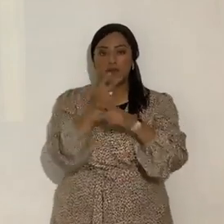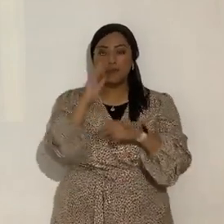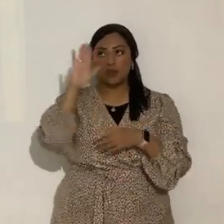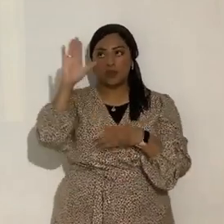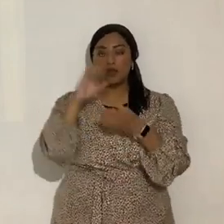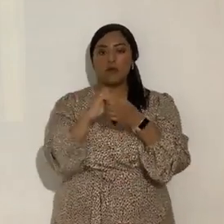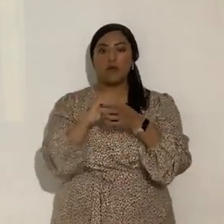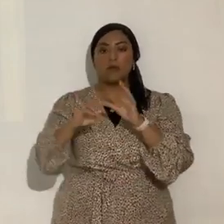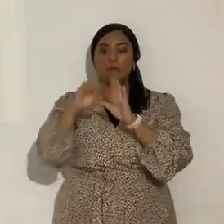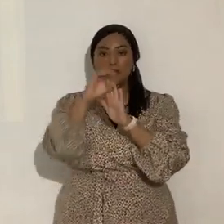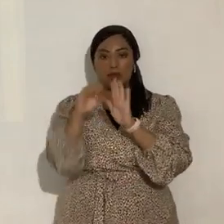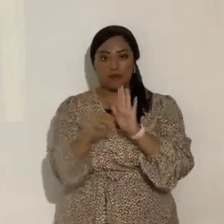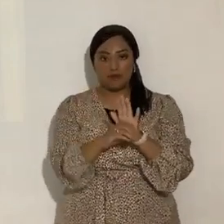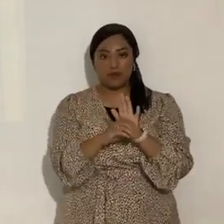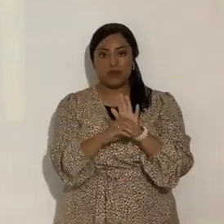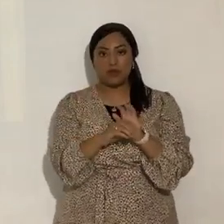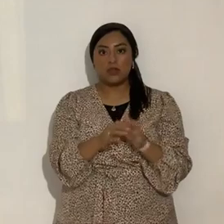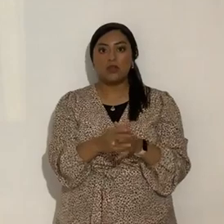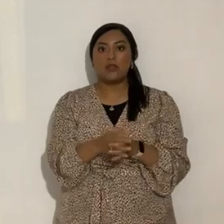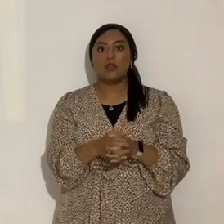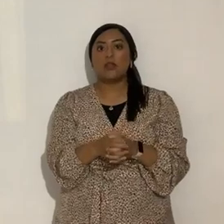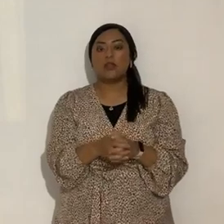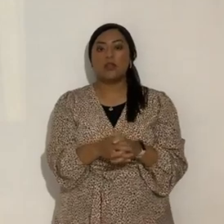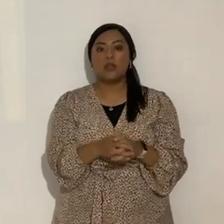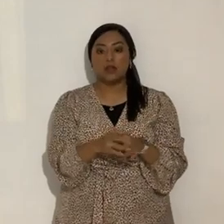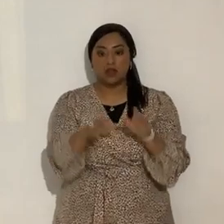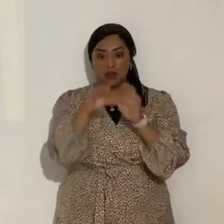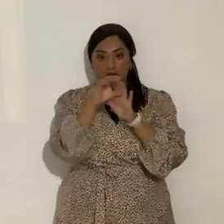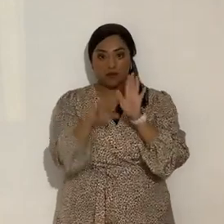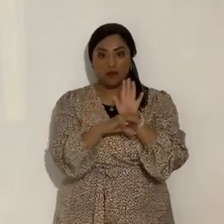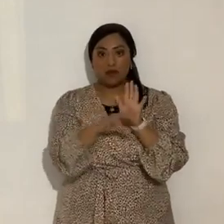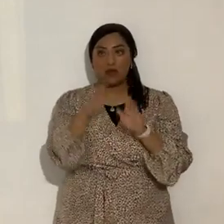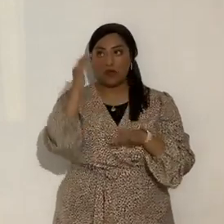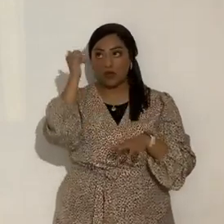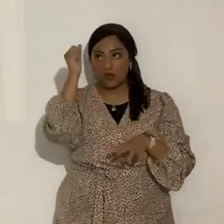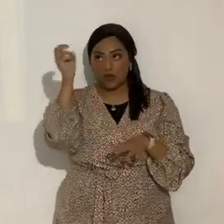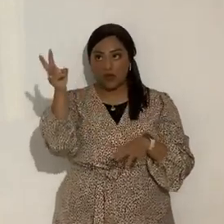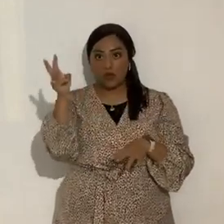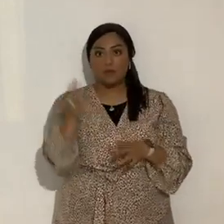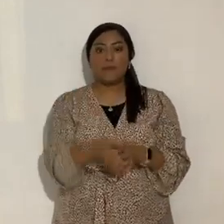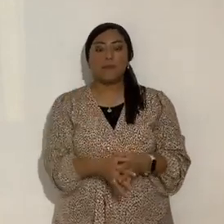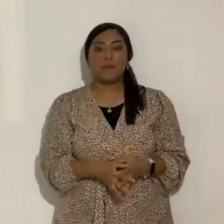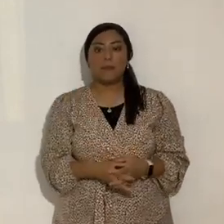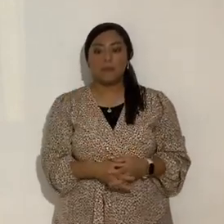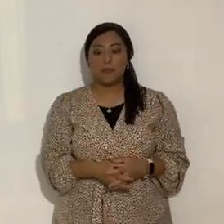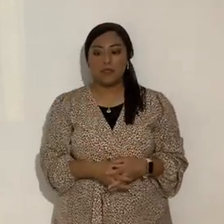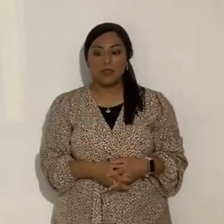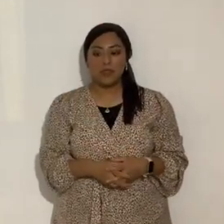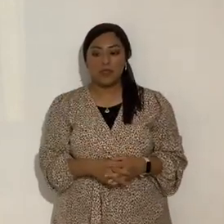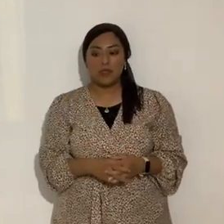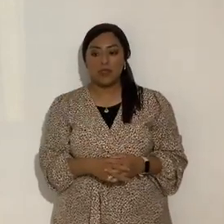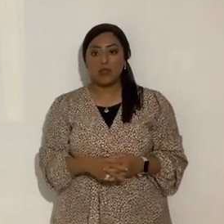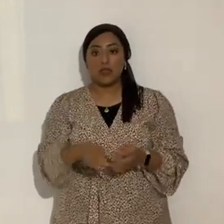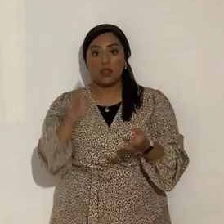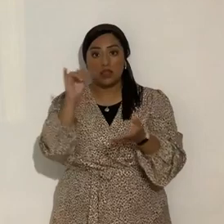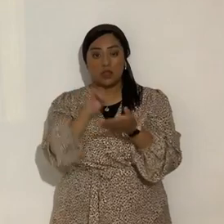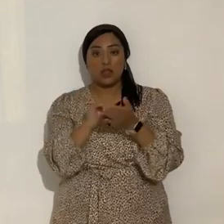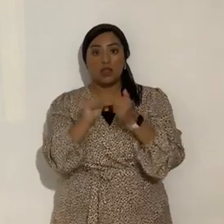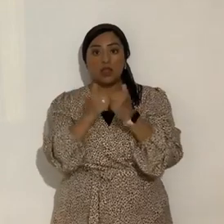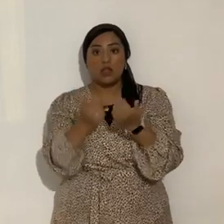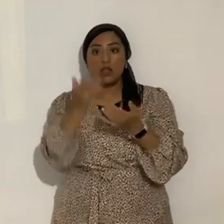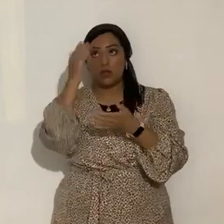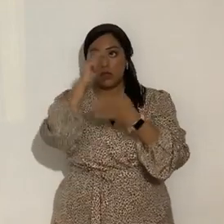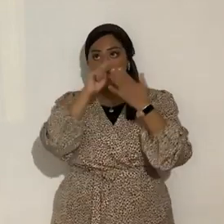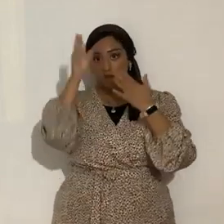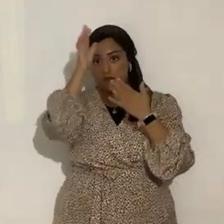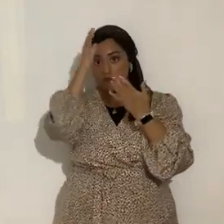mandamientos, no mandamientos de hombres, sino mandamientos de Yahshua Mashiach. Entonces, de esa forma el Eterno nos